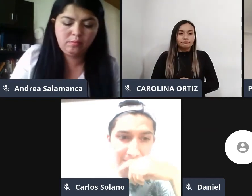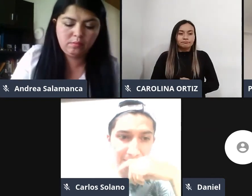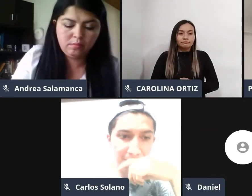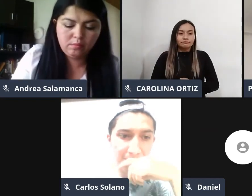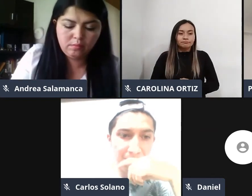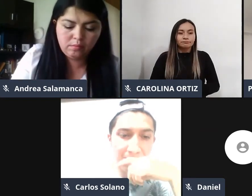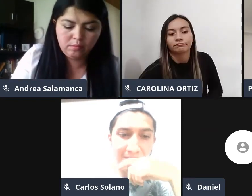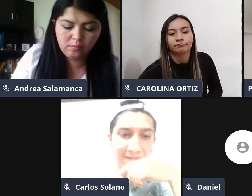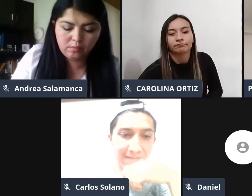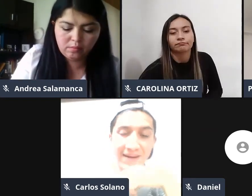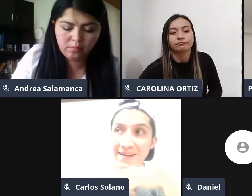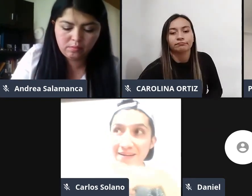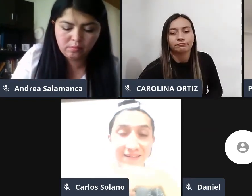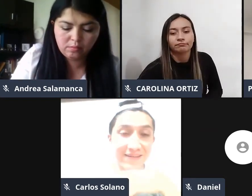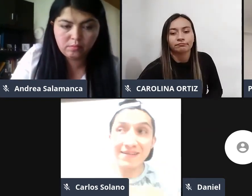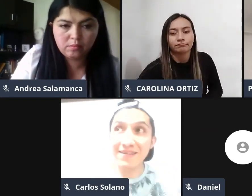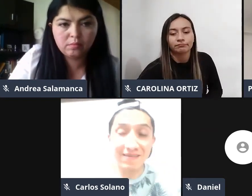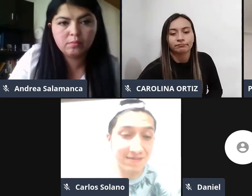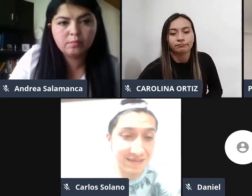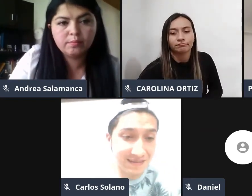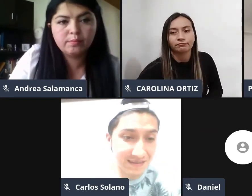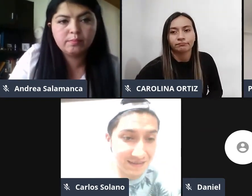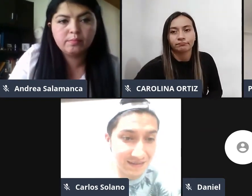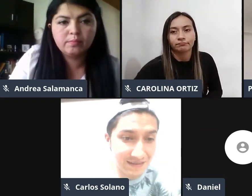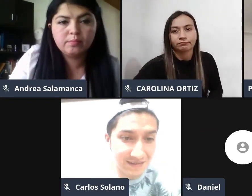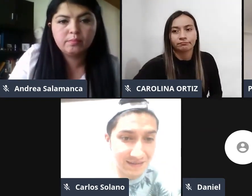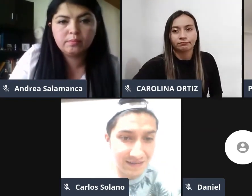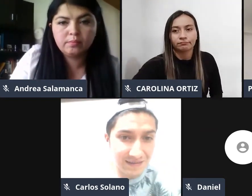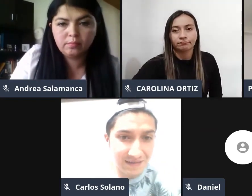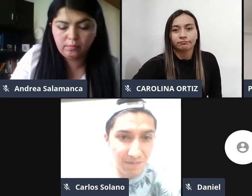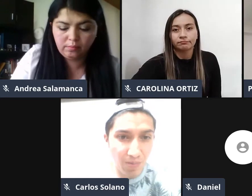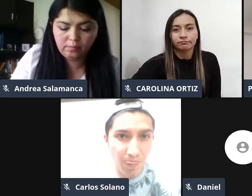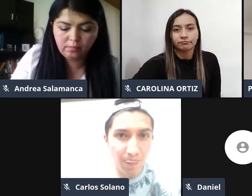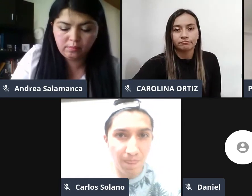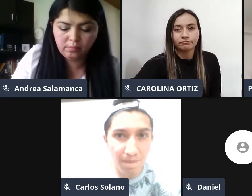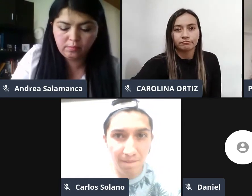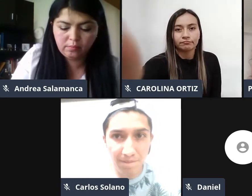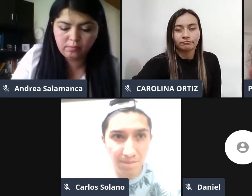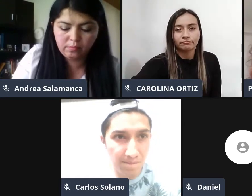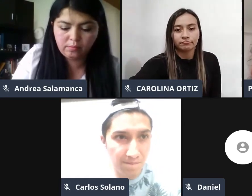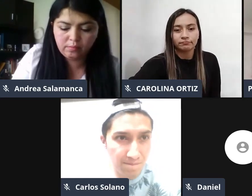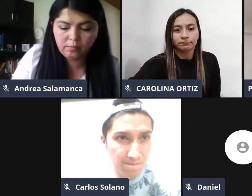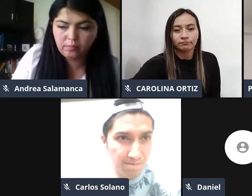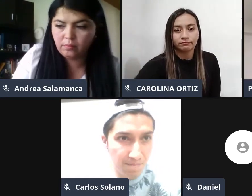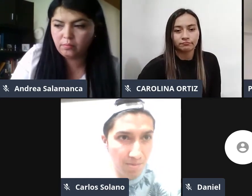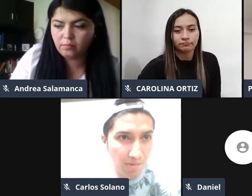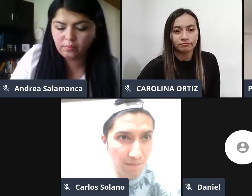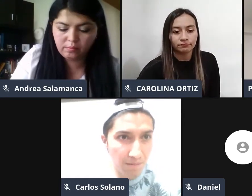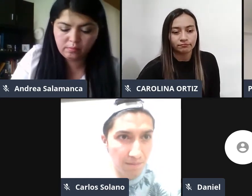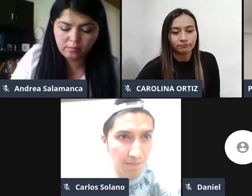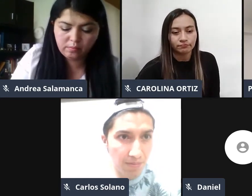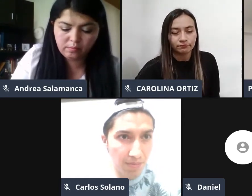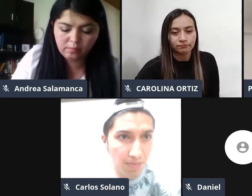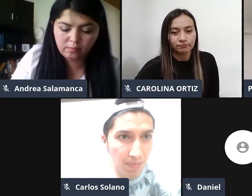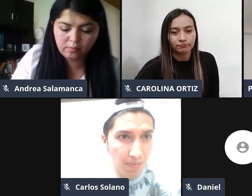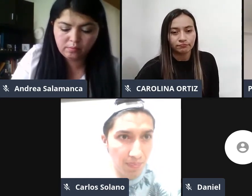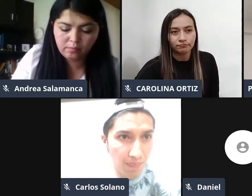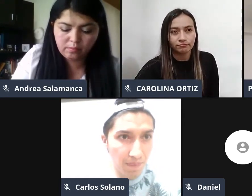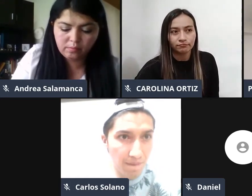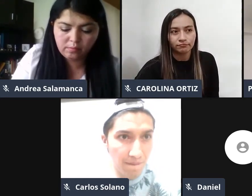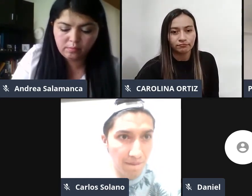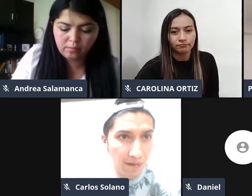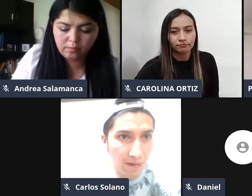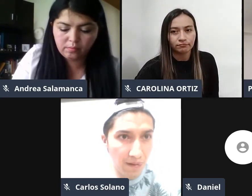tiene que ver con unas políticas de higienización que hoy se están intensificando. Estas políticas